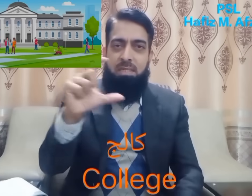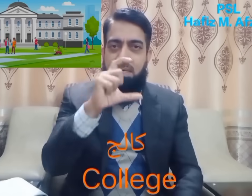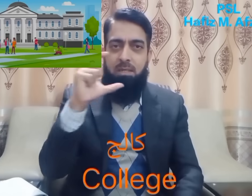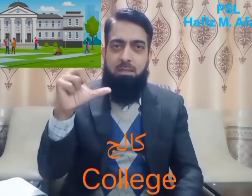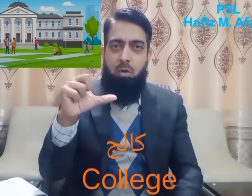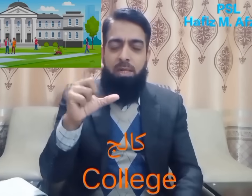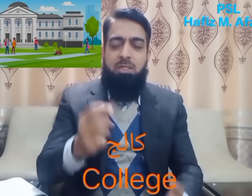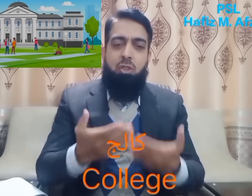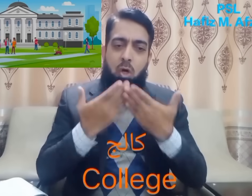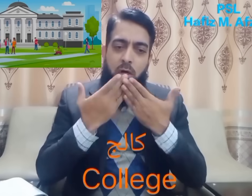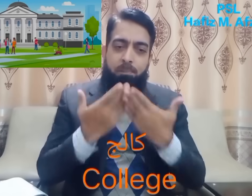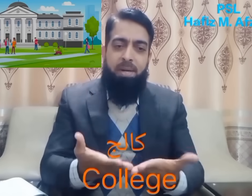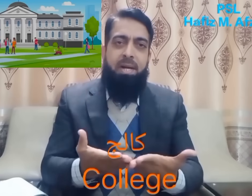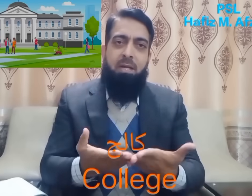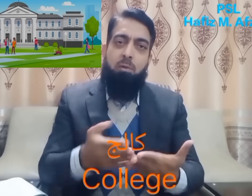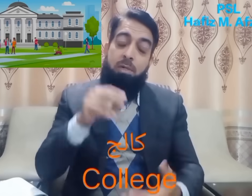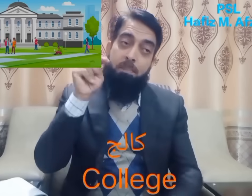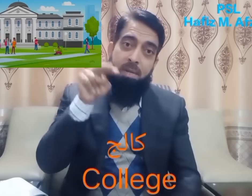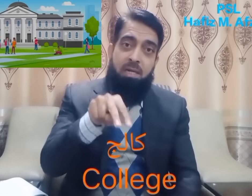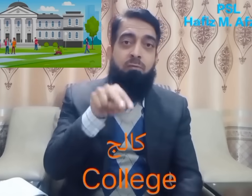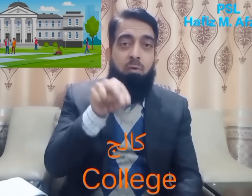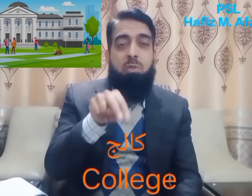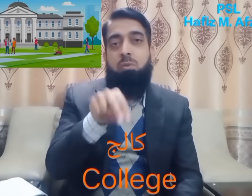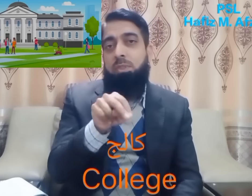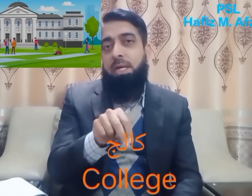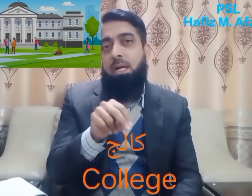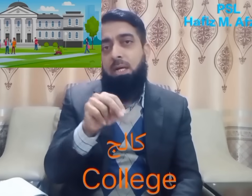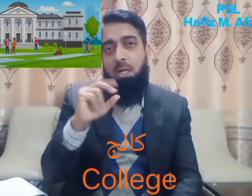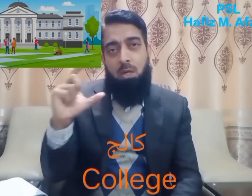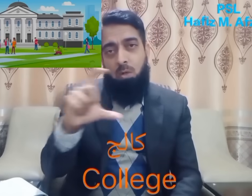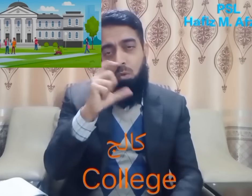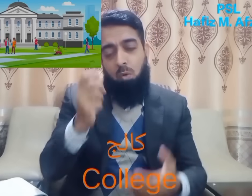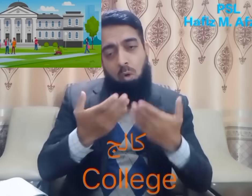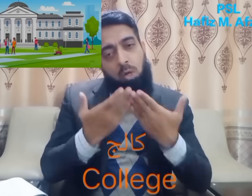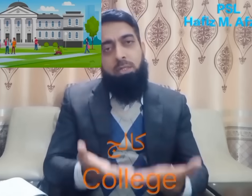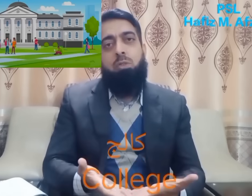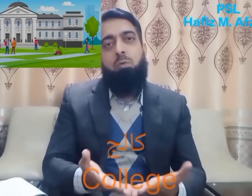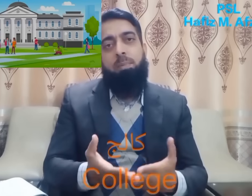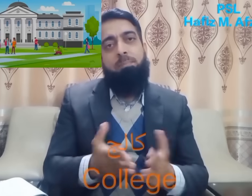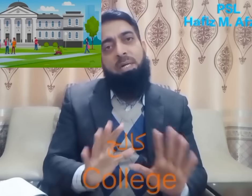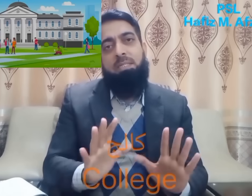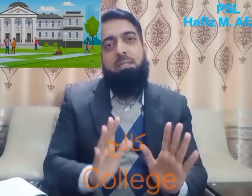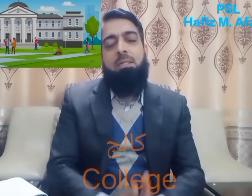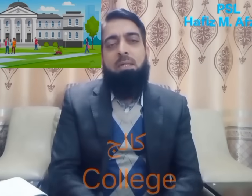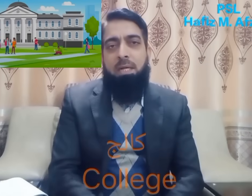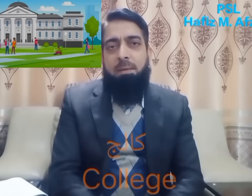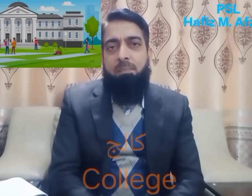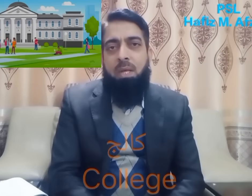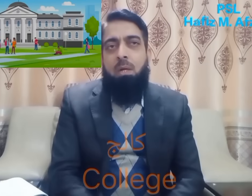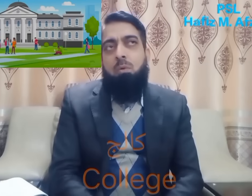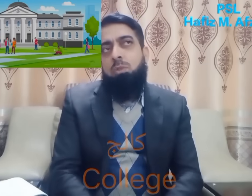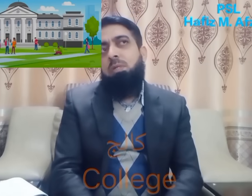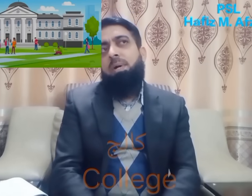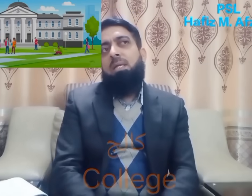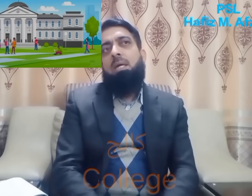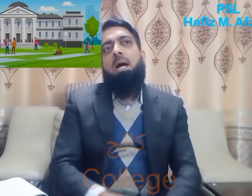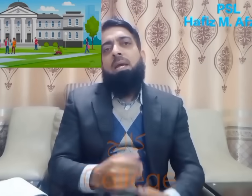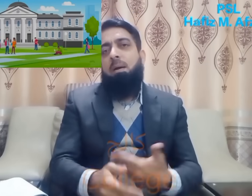सी कॉलेज और पढ़ना, तो टिपिकली फोकस हो जाएगा कॉलेज के ऊपर बस। ठीक है। उसके बाद आगे